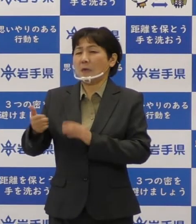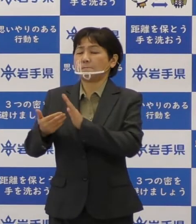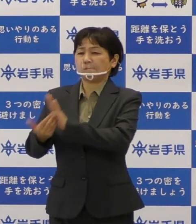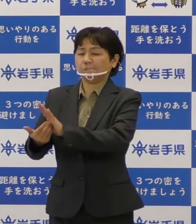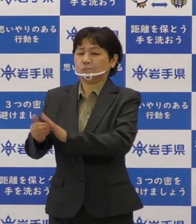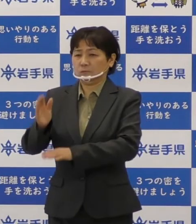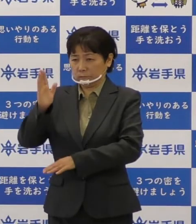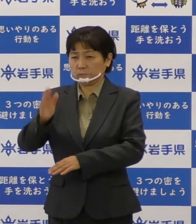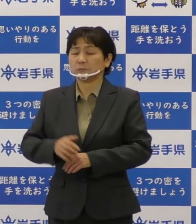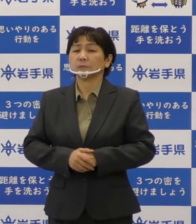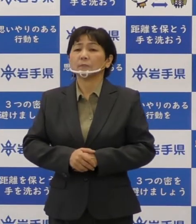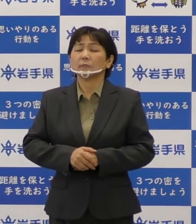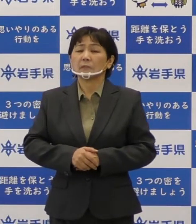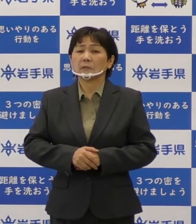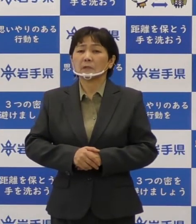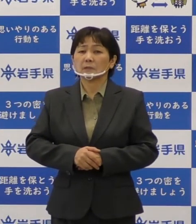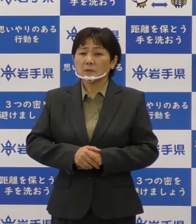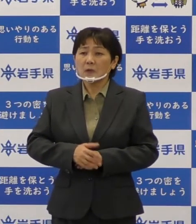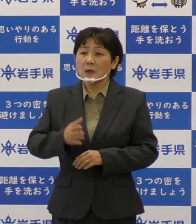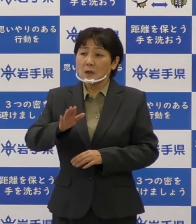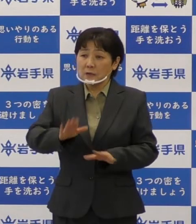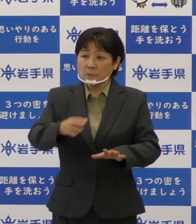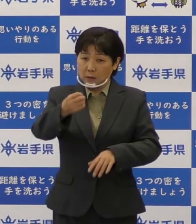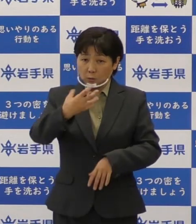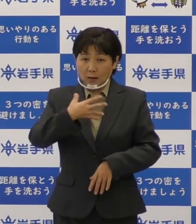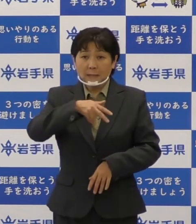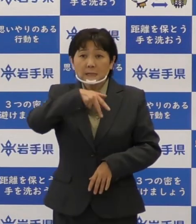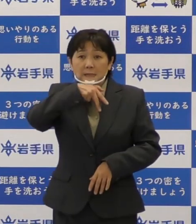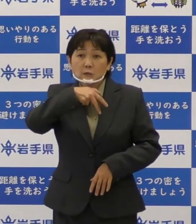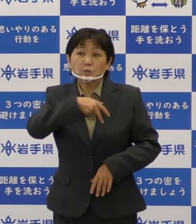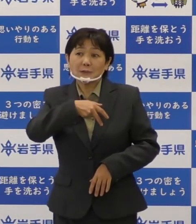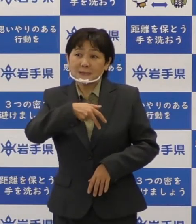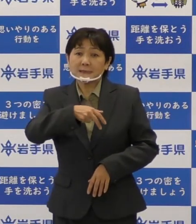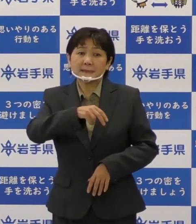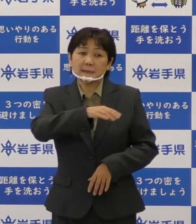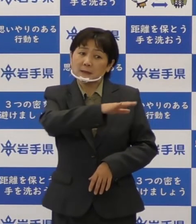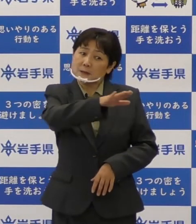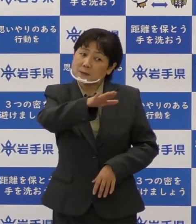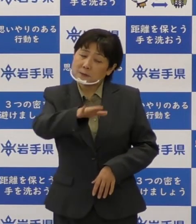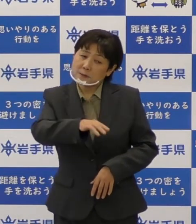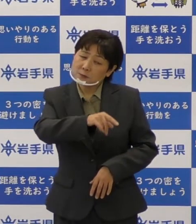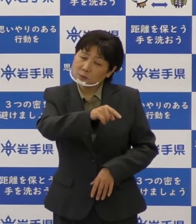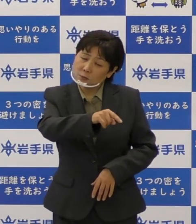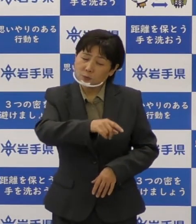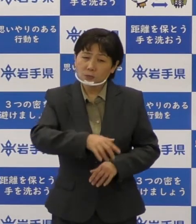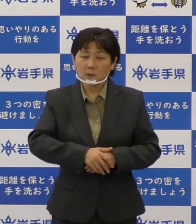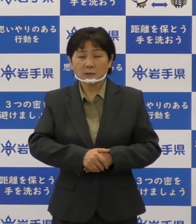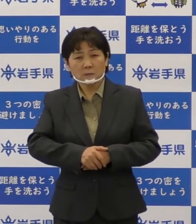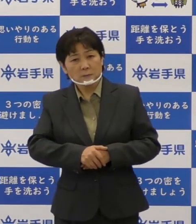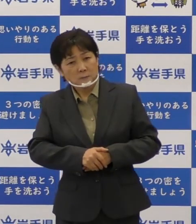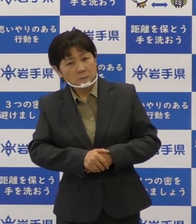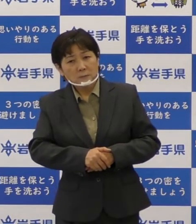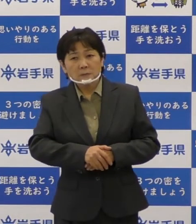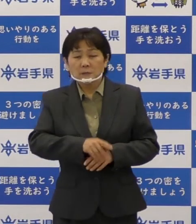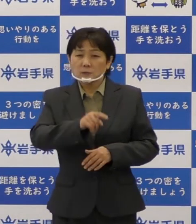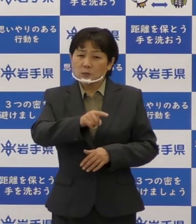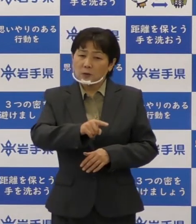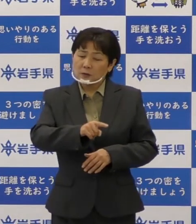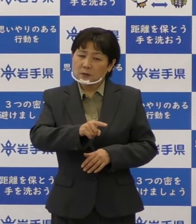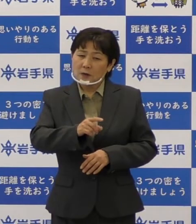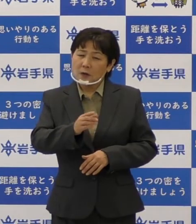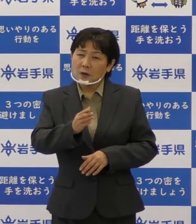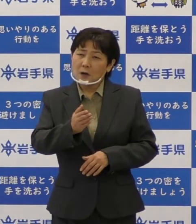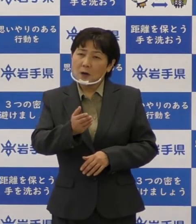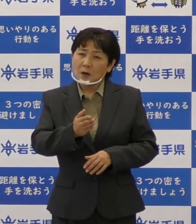石のケースがそうなのかそうでないのかは県職員たちが直接報告を求める立場にありませんので、そこ